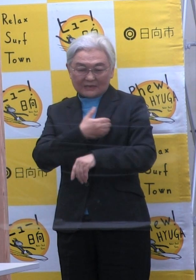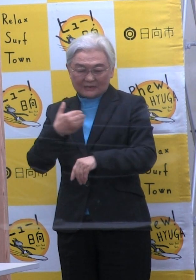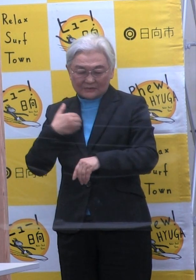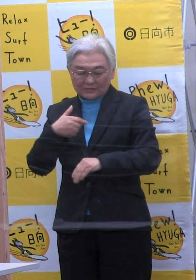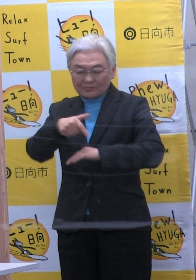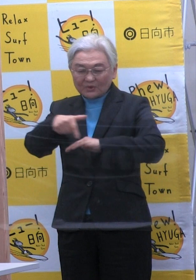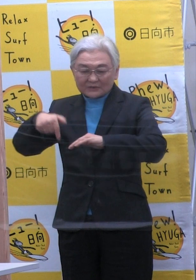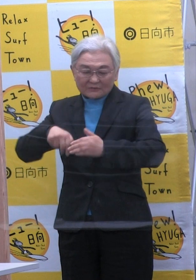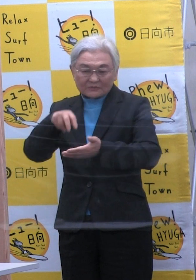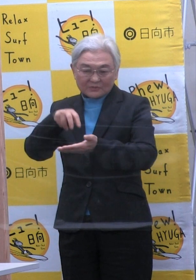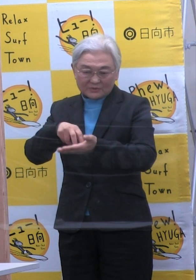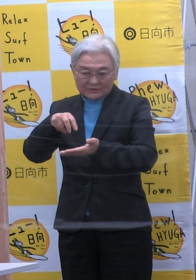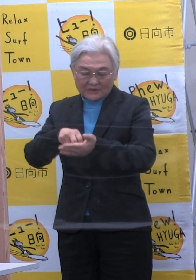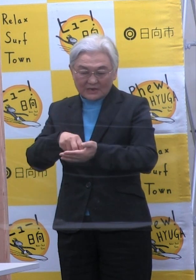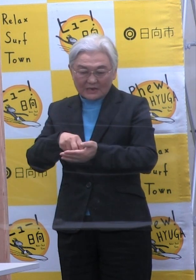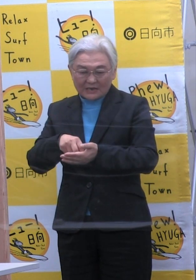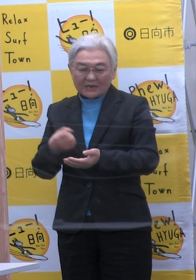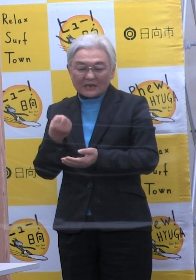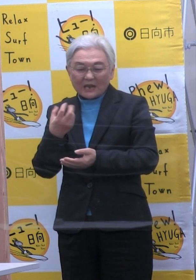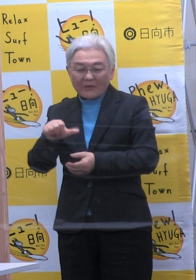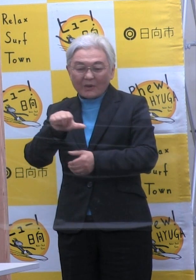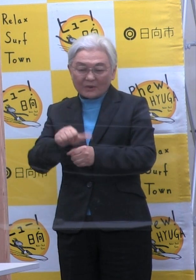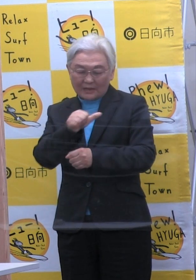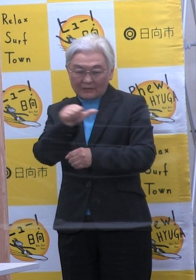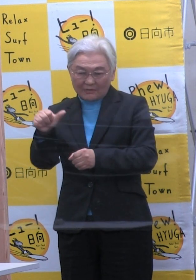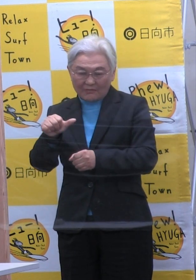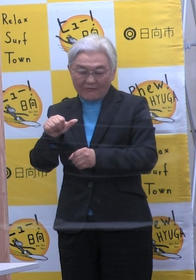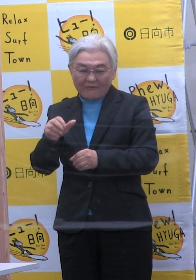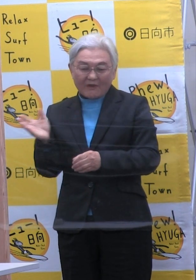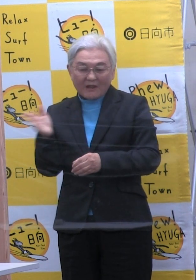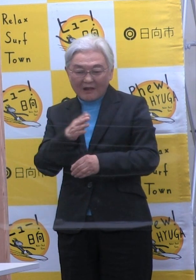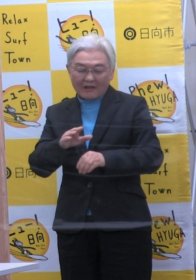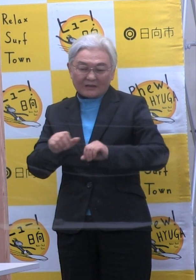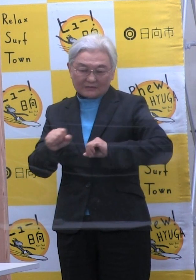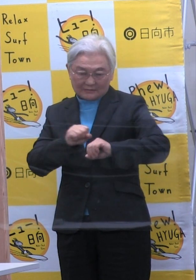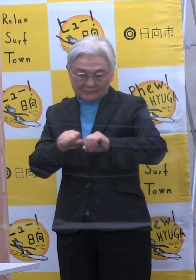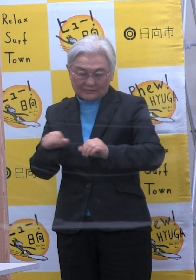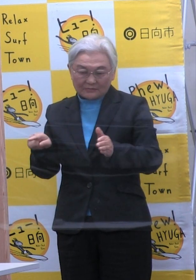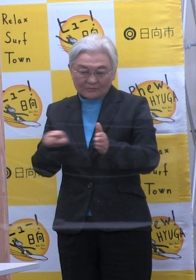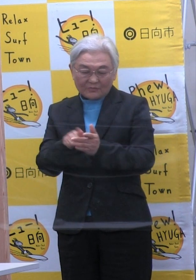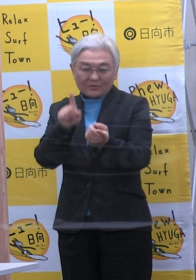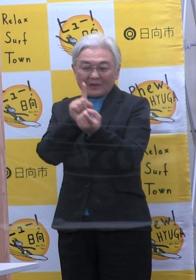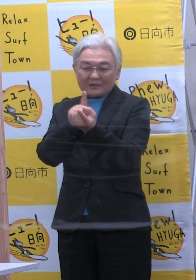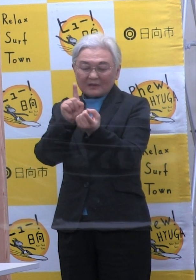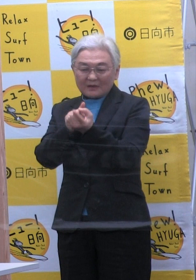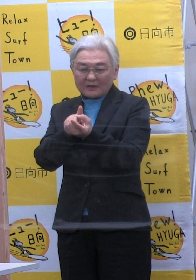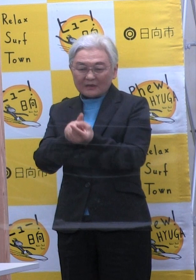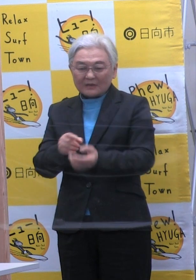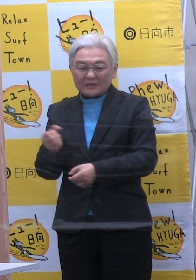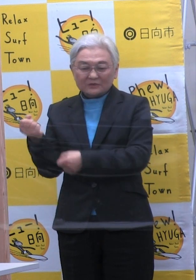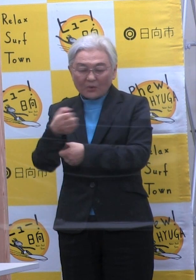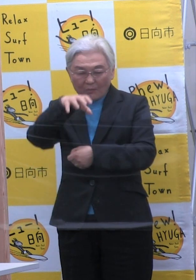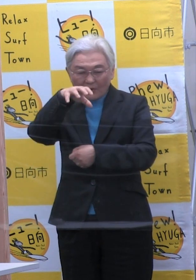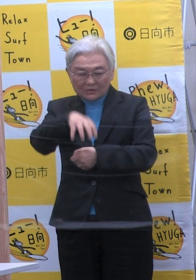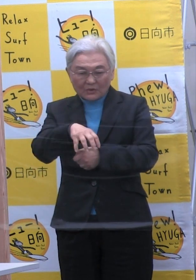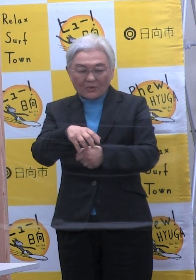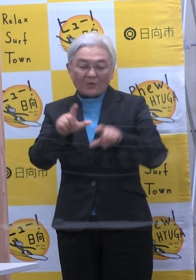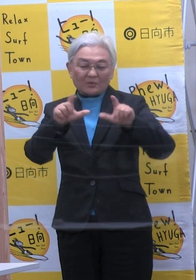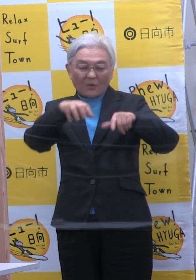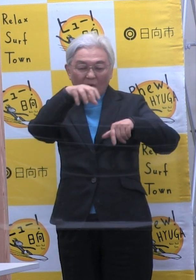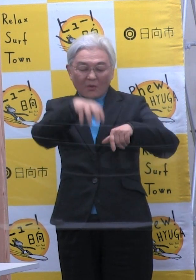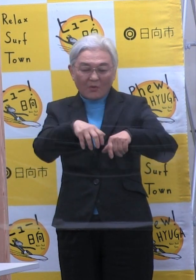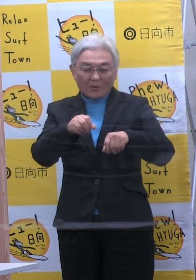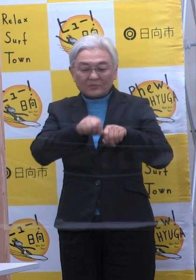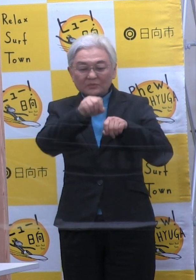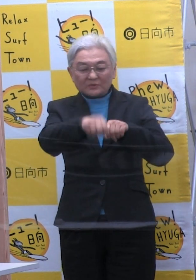クトとして、令和5年度からの運用に向けて、消防署統合文献所